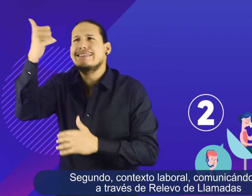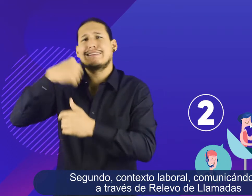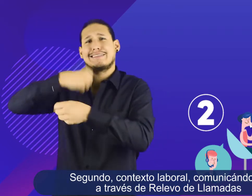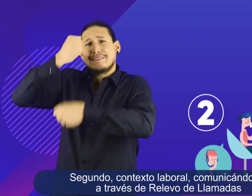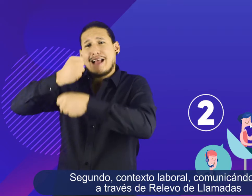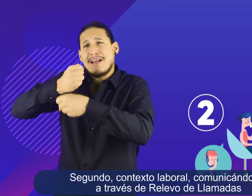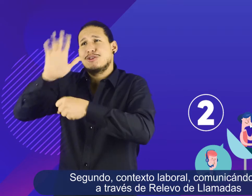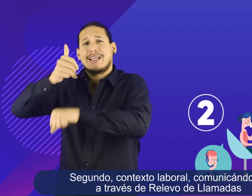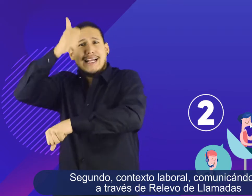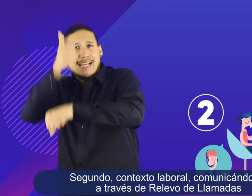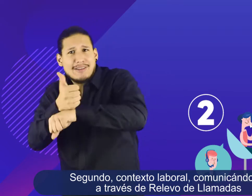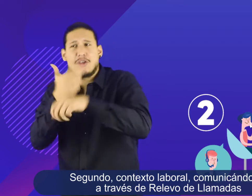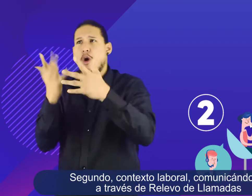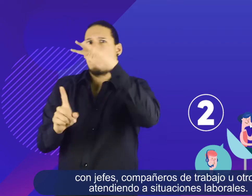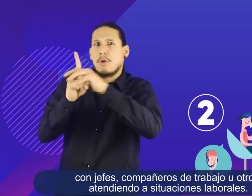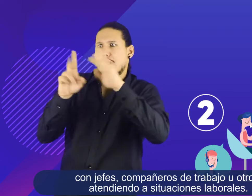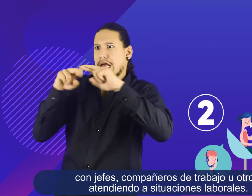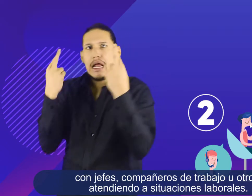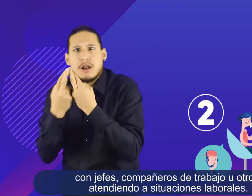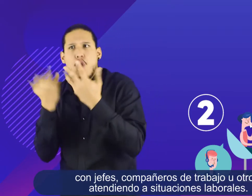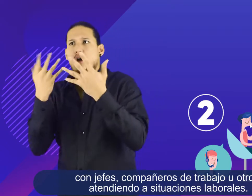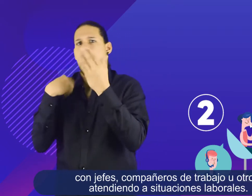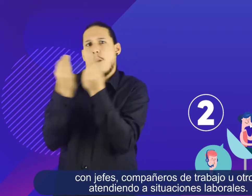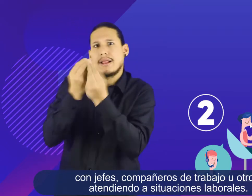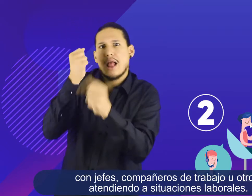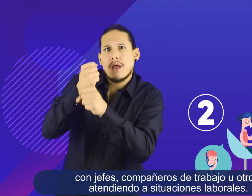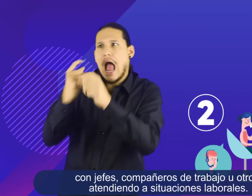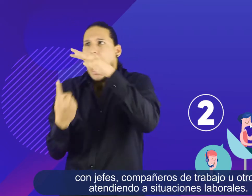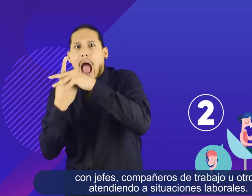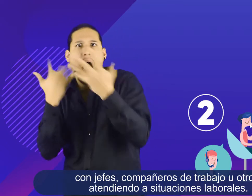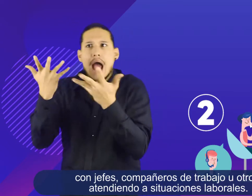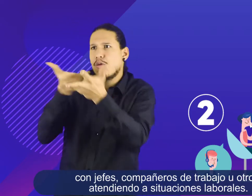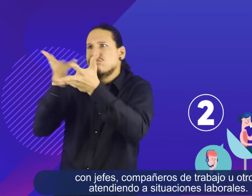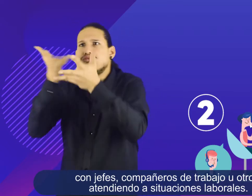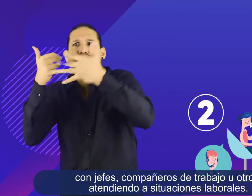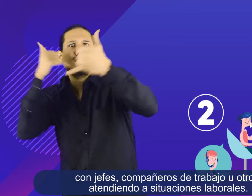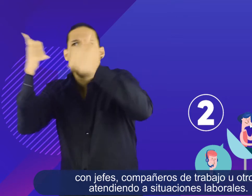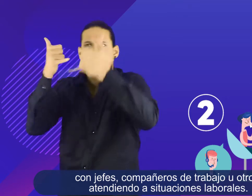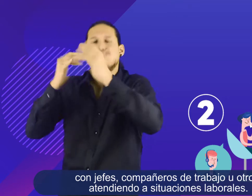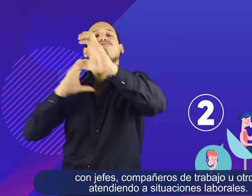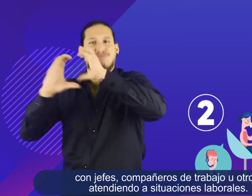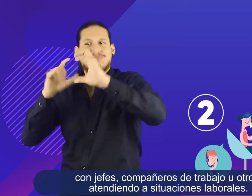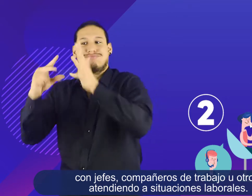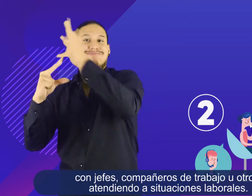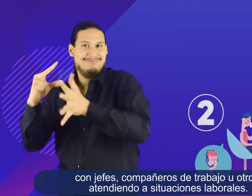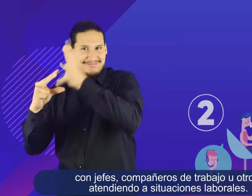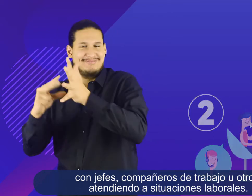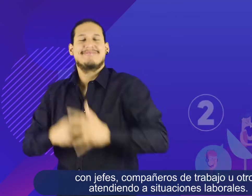de llamadas, con jefes, compañeros de trabajo u otros atendiendo a situaciones laborales.